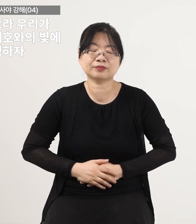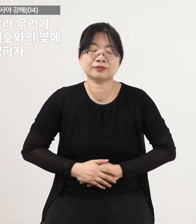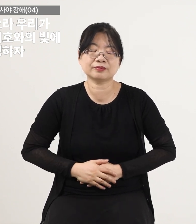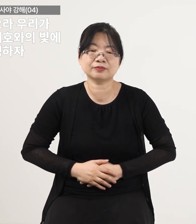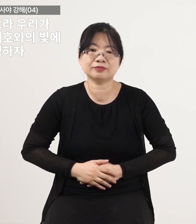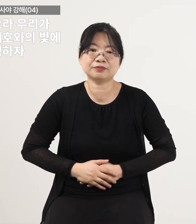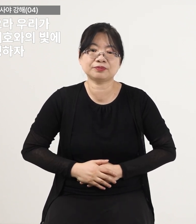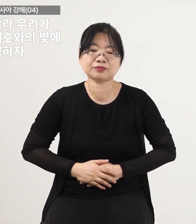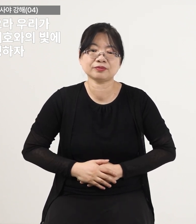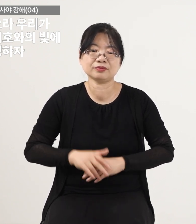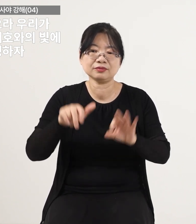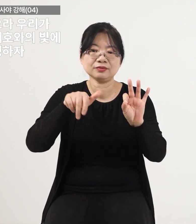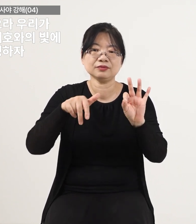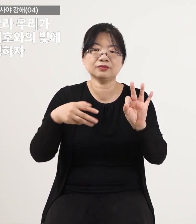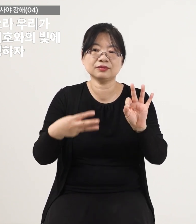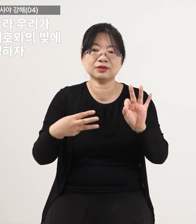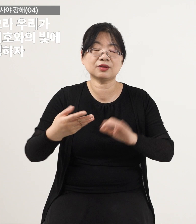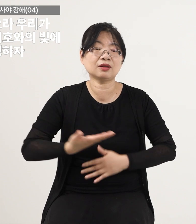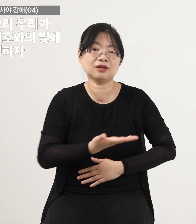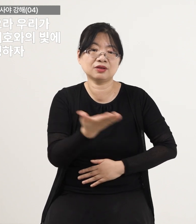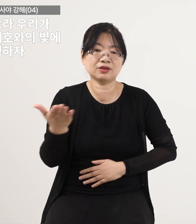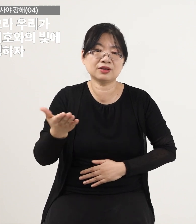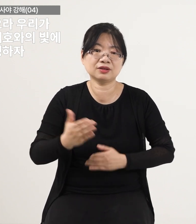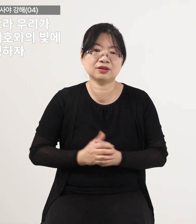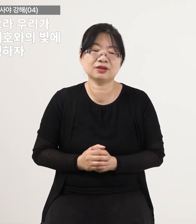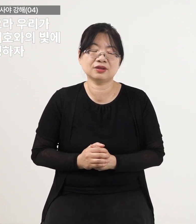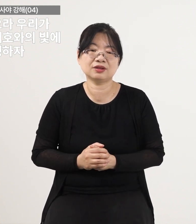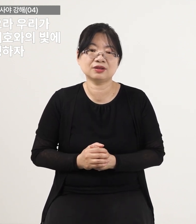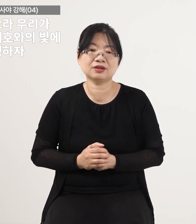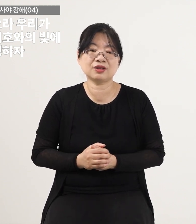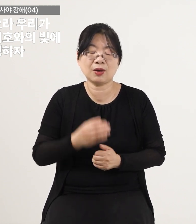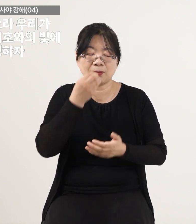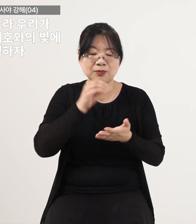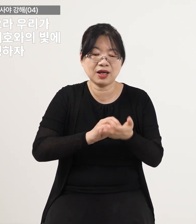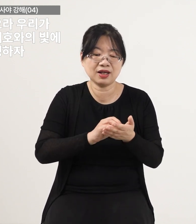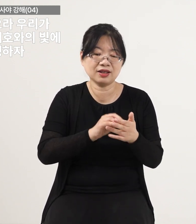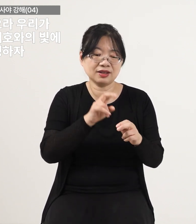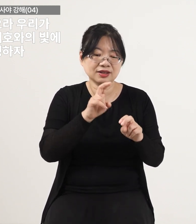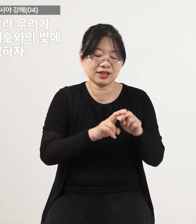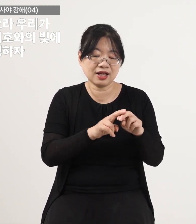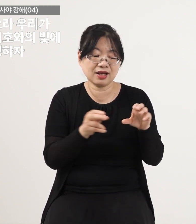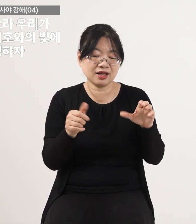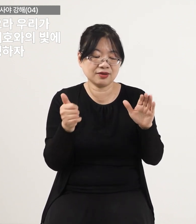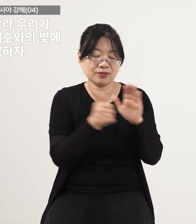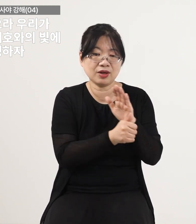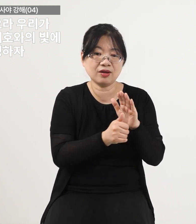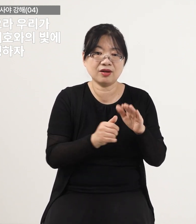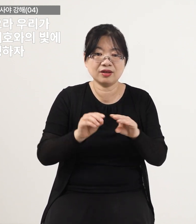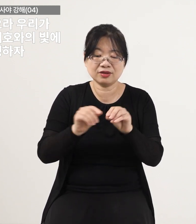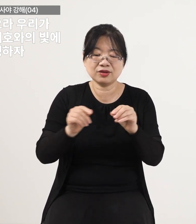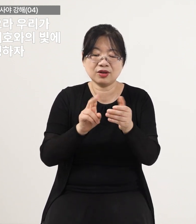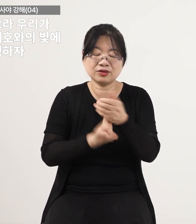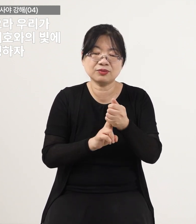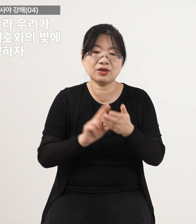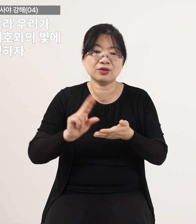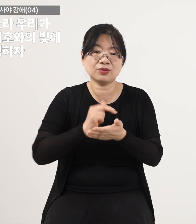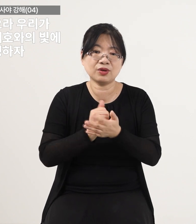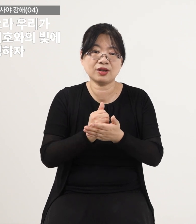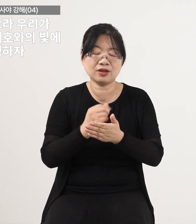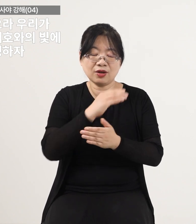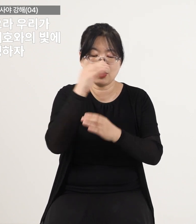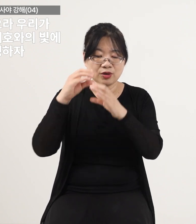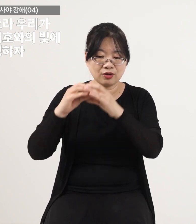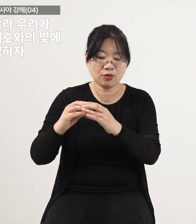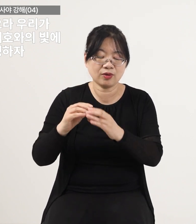자, 10절. 너희는 바위 틈에 들어가며 진토에 숨어 여호와의 위엄과